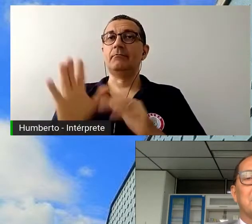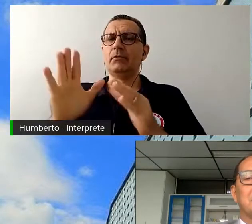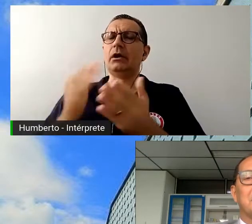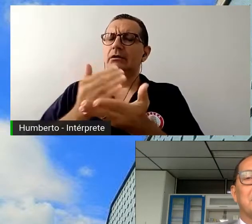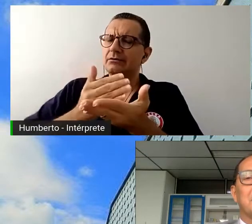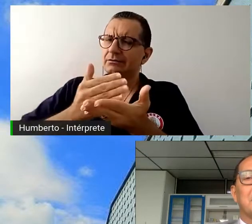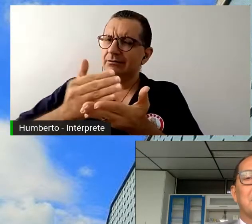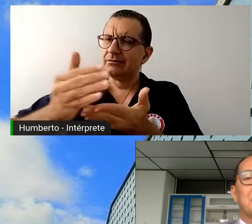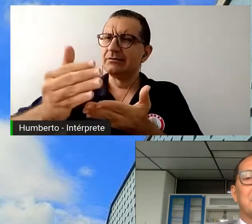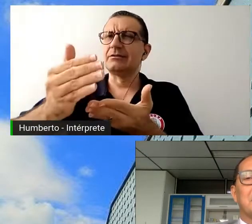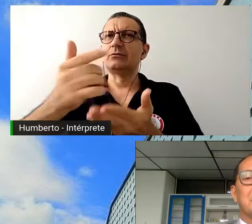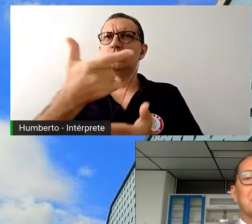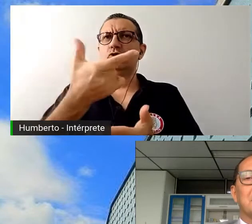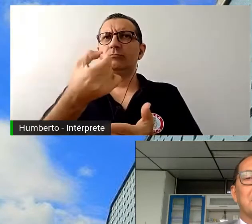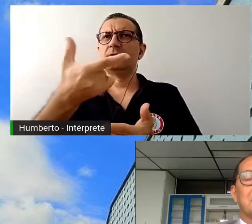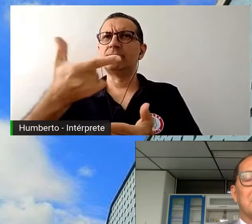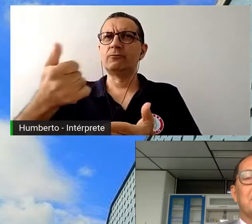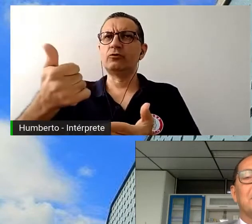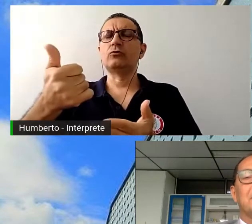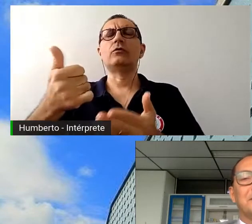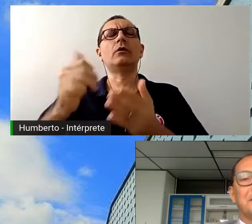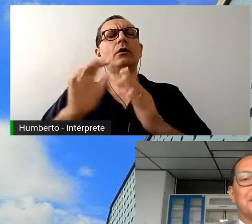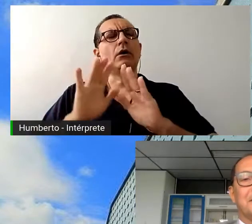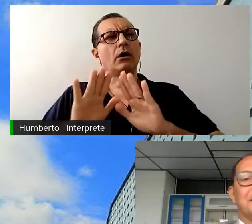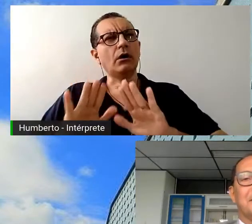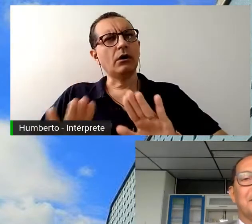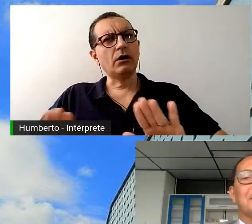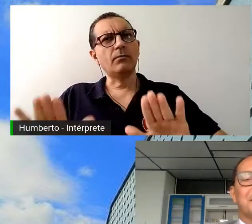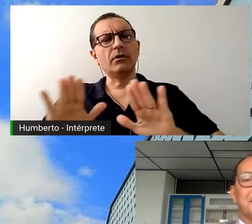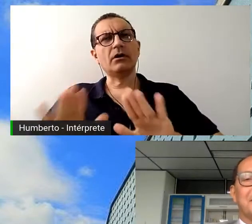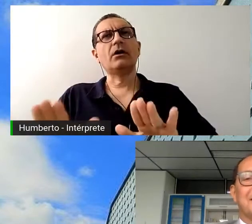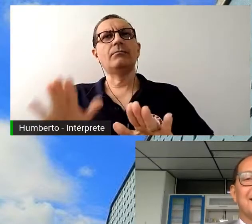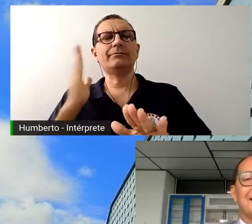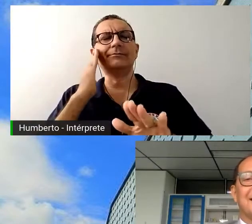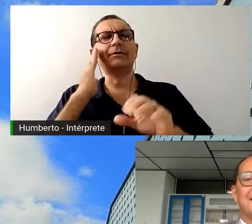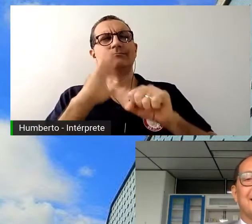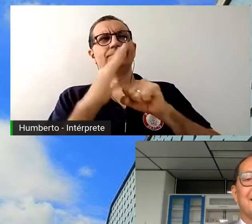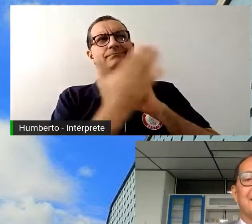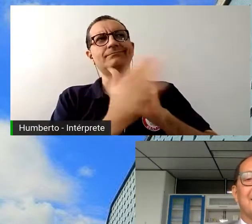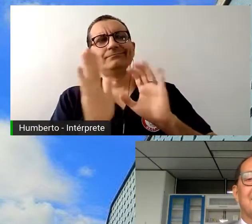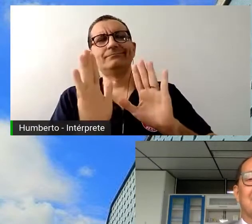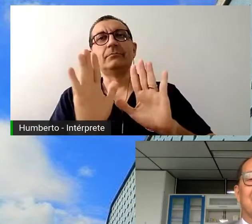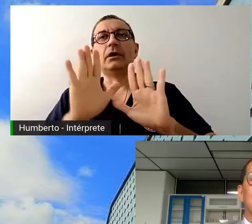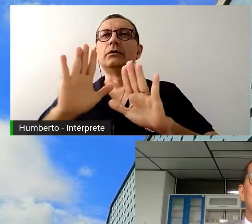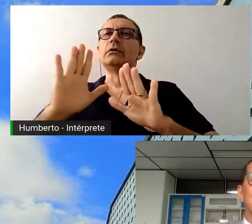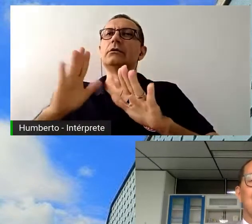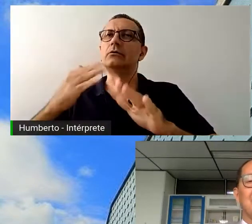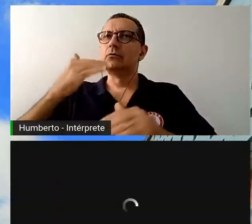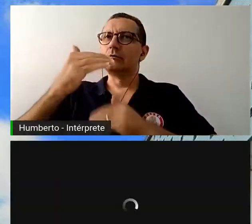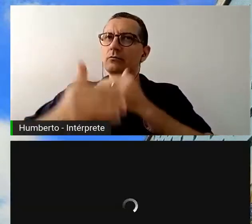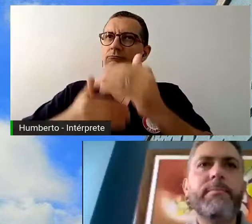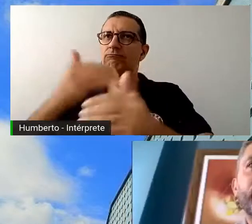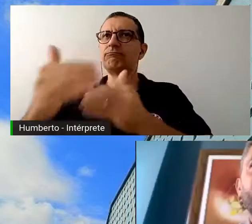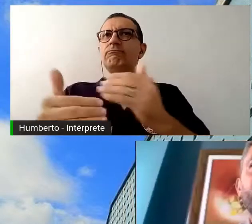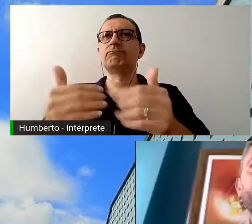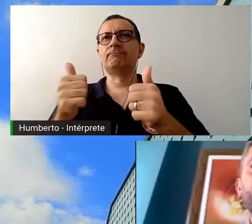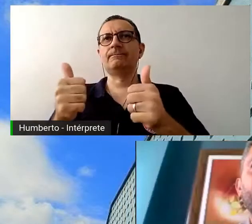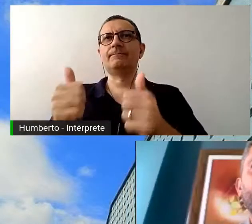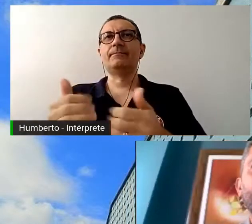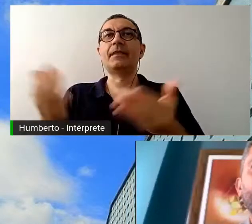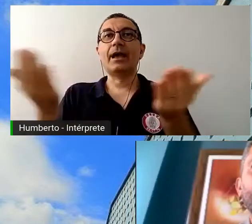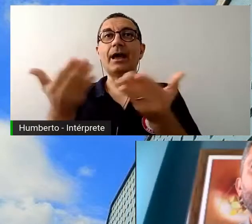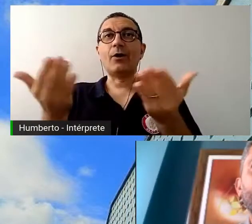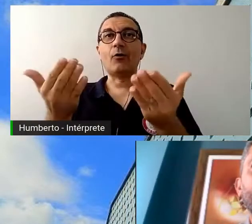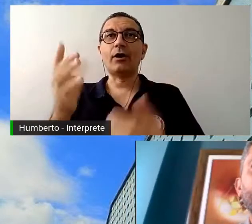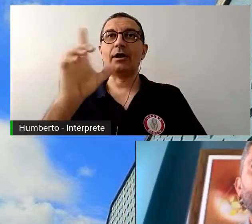do que seja possível nesse estado de pandemia. Bom, professor Ricardo Bahia, por favor, nosso diretor de